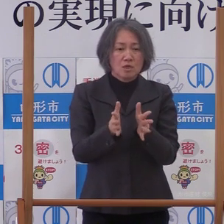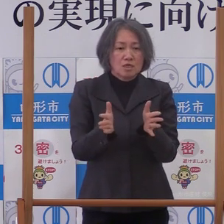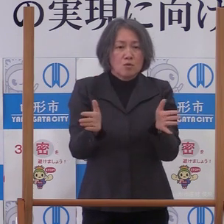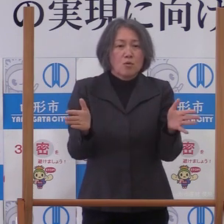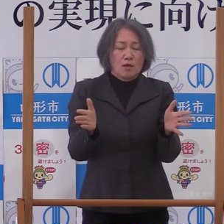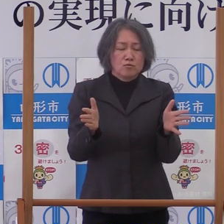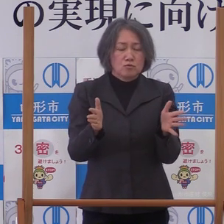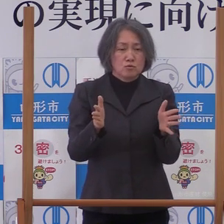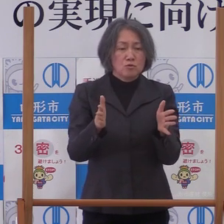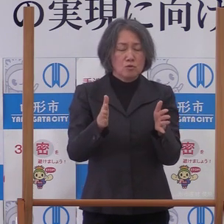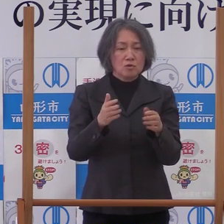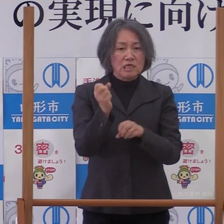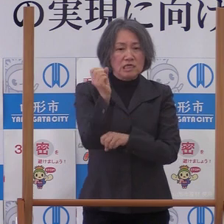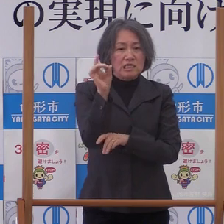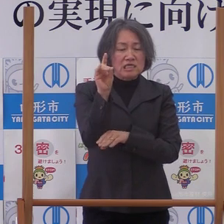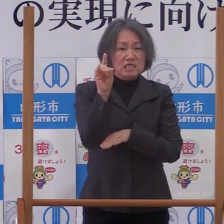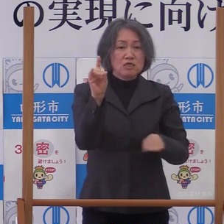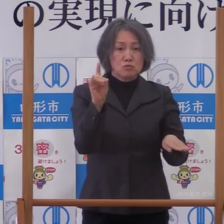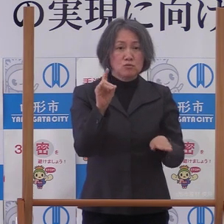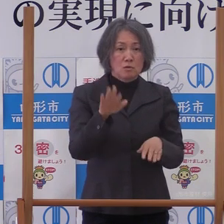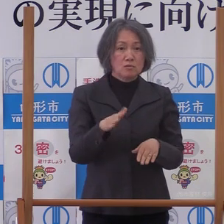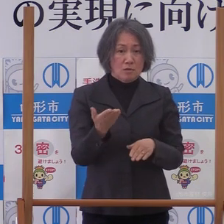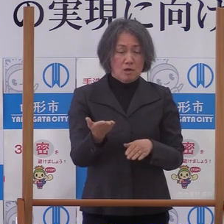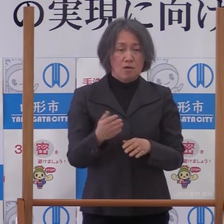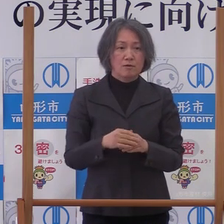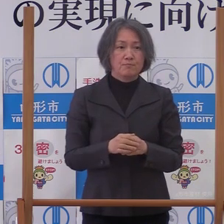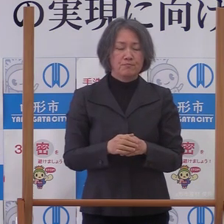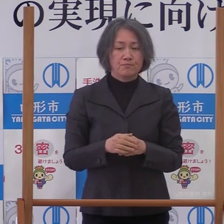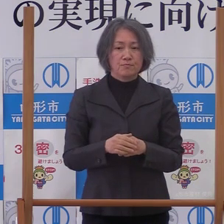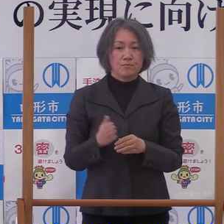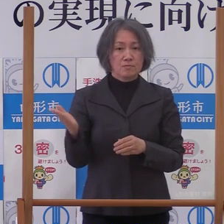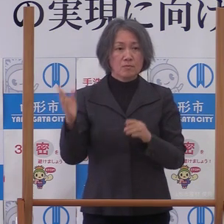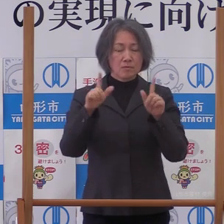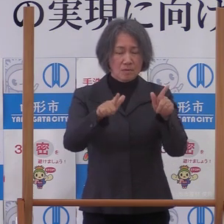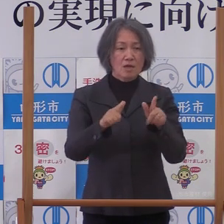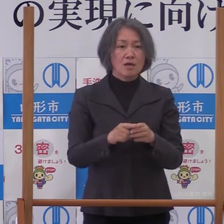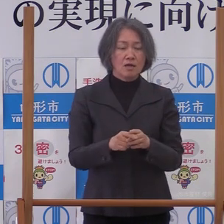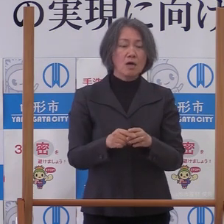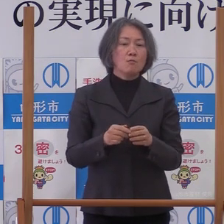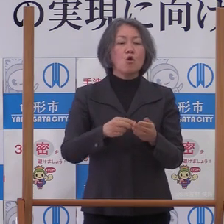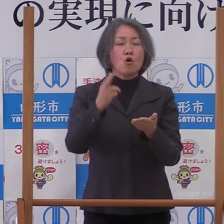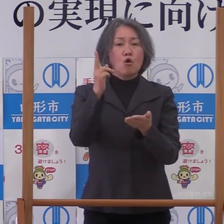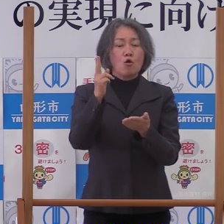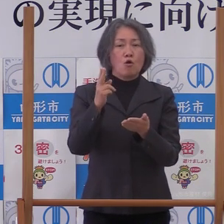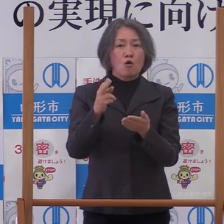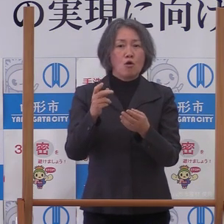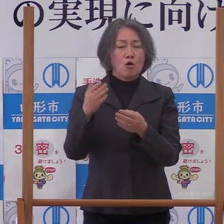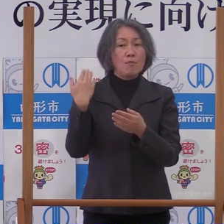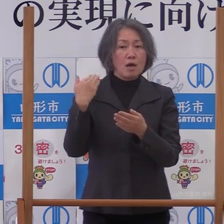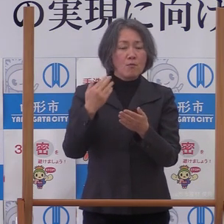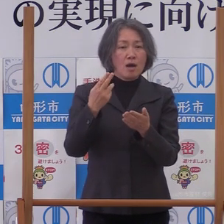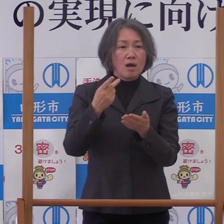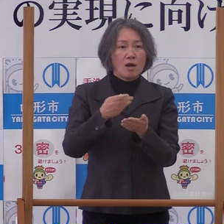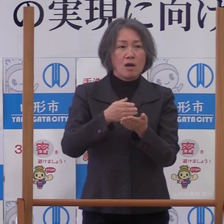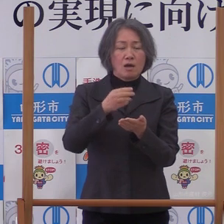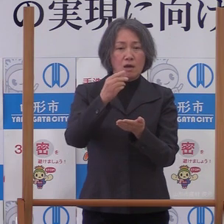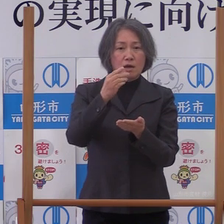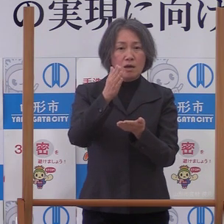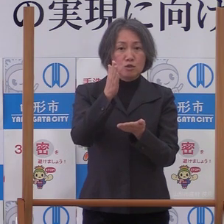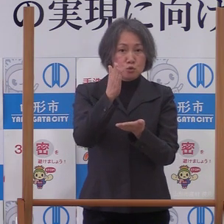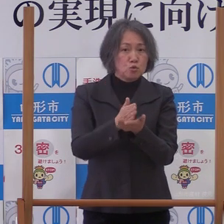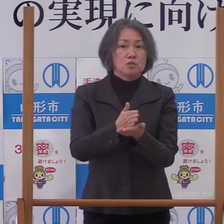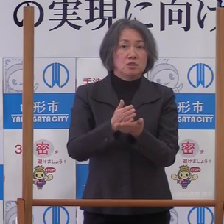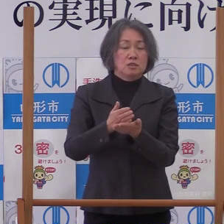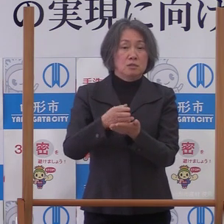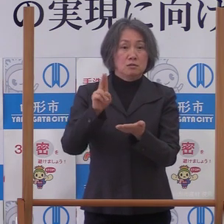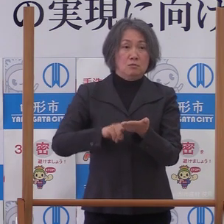はい、初市自体は商工会所中止となりました。 代わりとなるイベントについて。